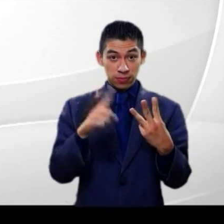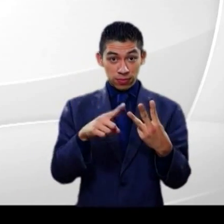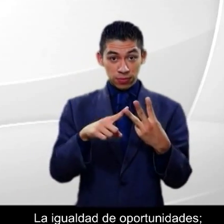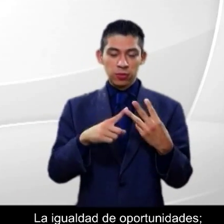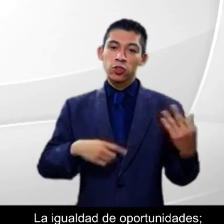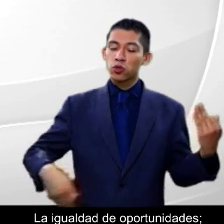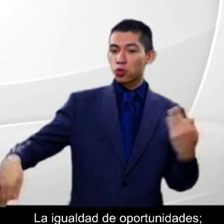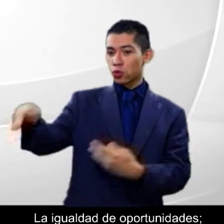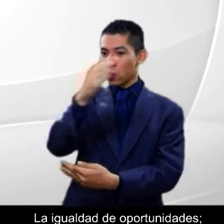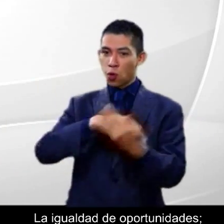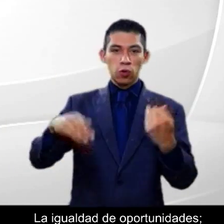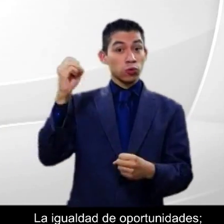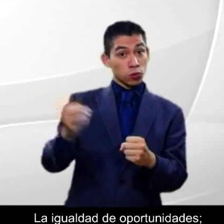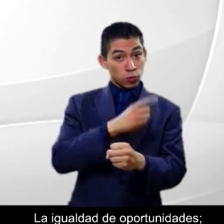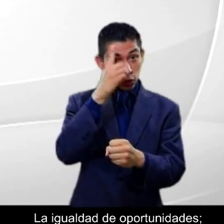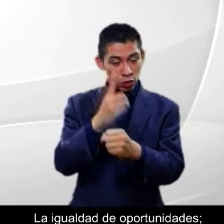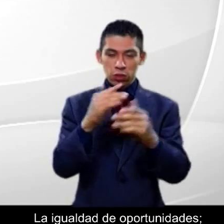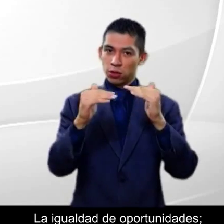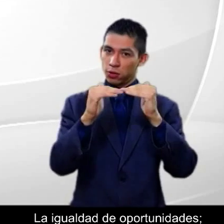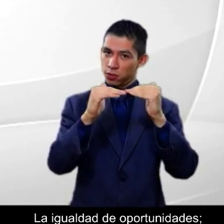3. La igualdad de oportunidades